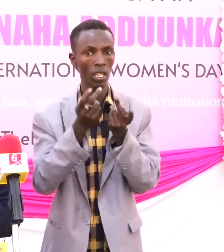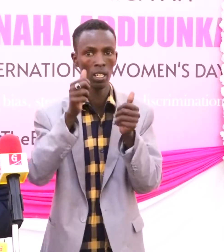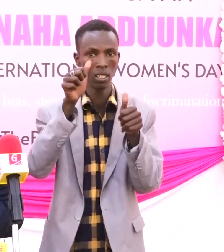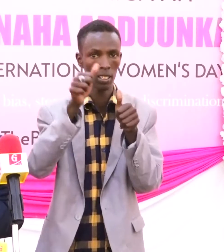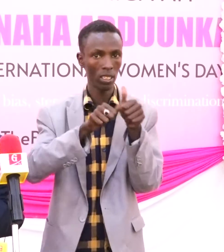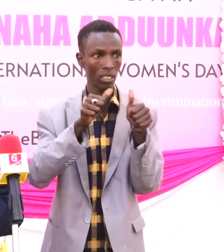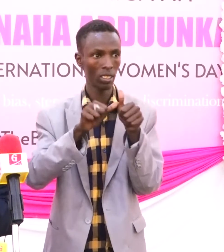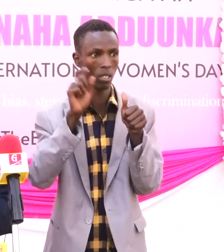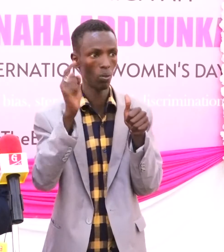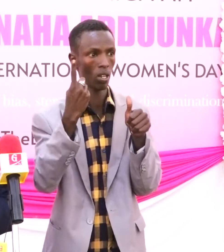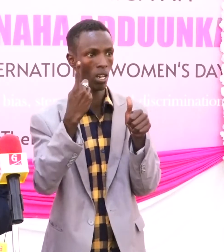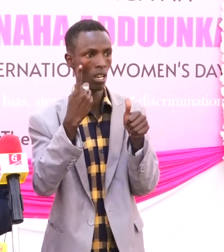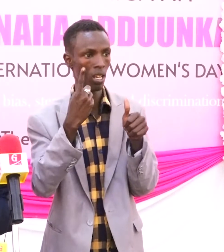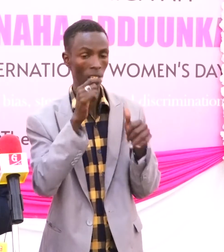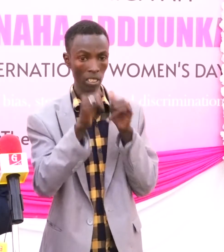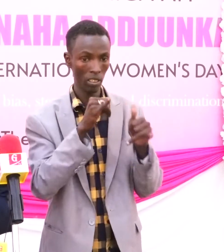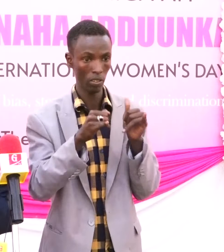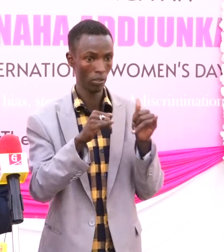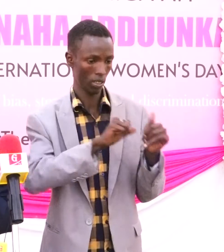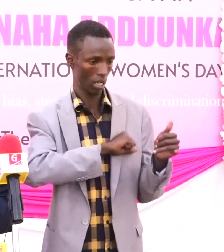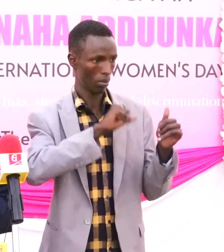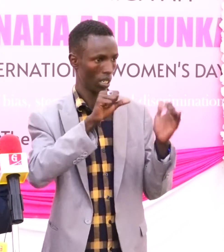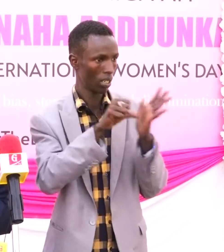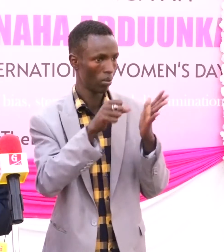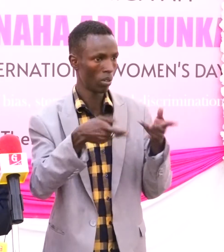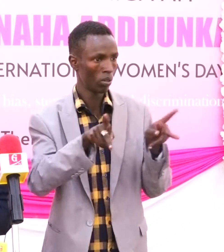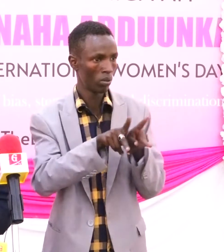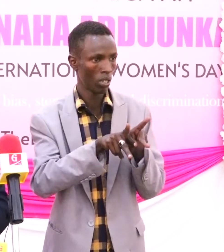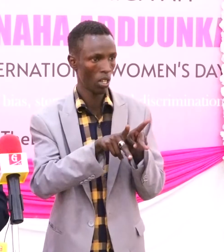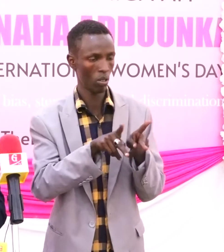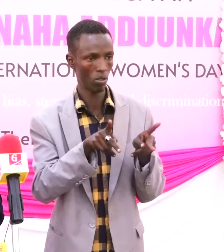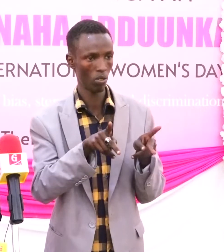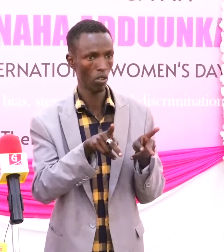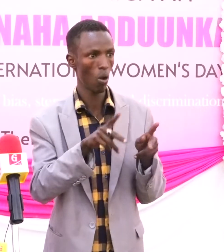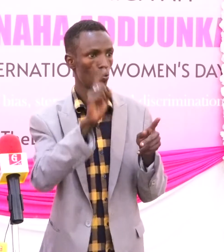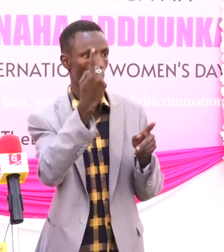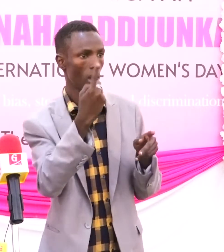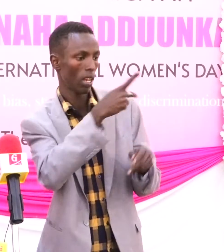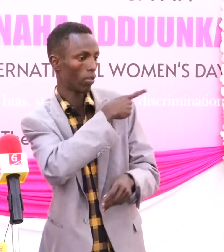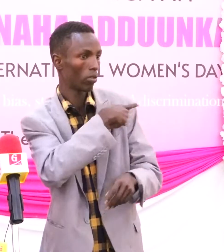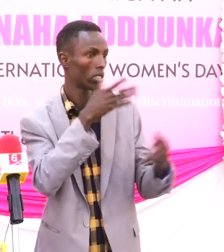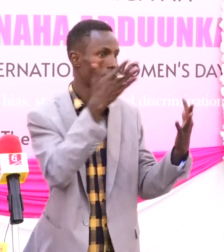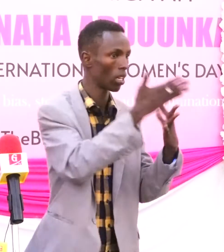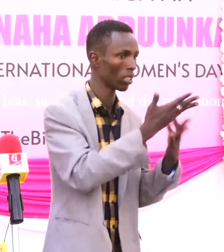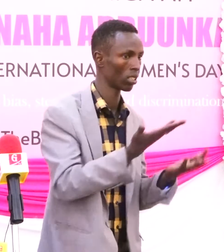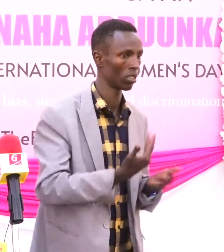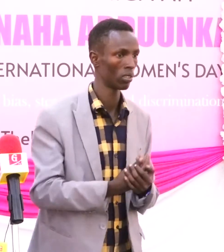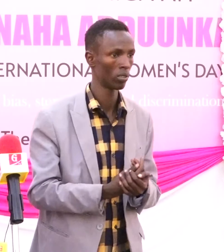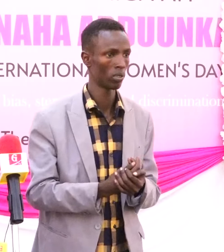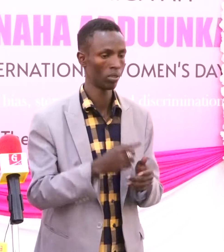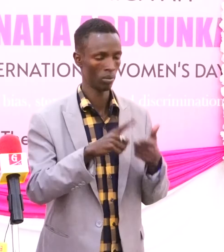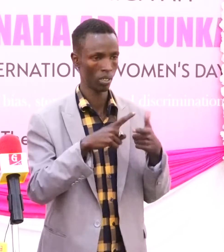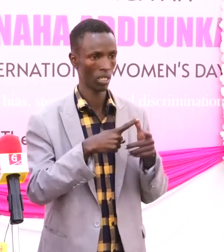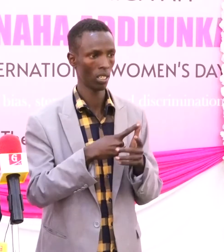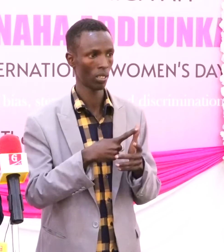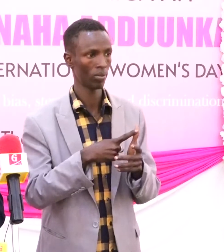ay yimaadaan tacadiyada ku dhaca dumarku taasina runtii wax weyn ayaa laga qabtaa iyada oo cusbitaalada dalka